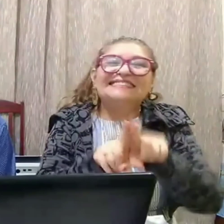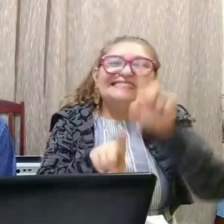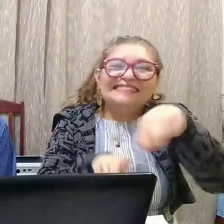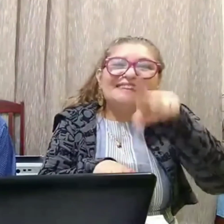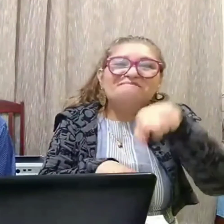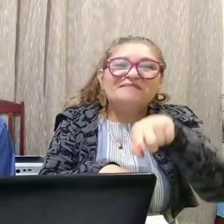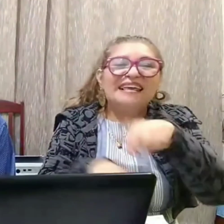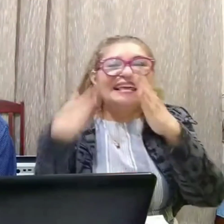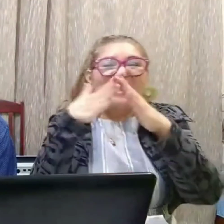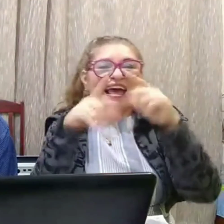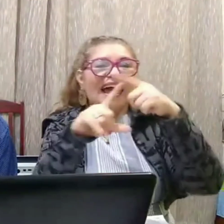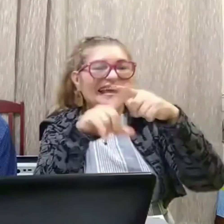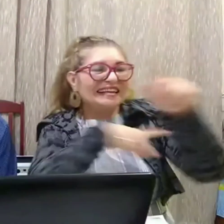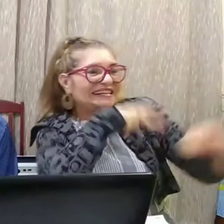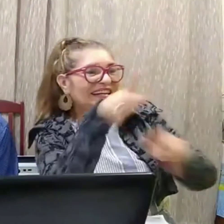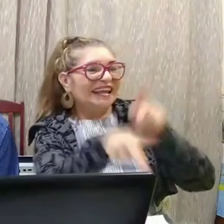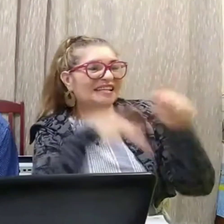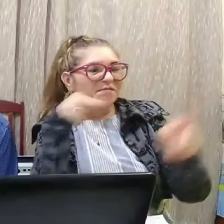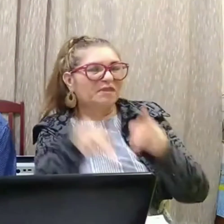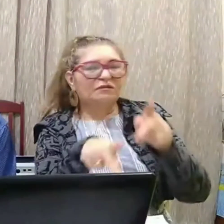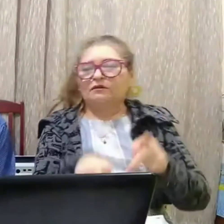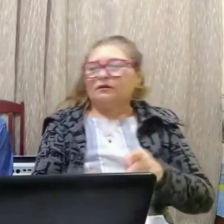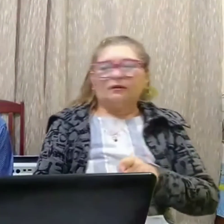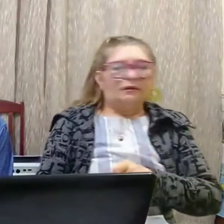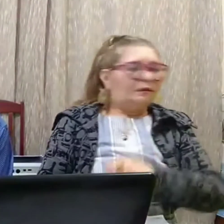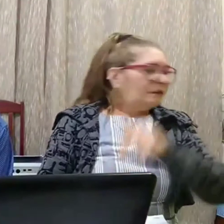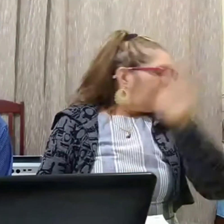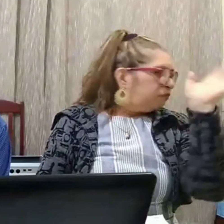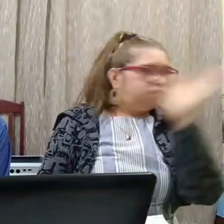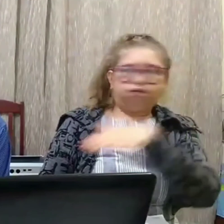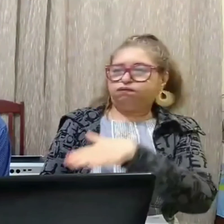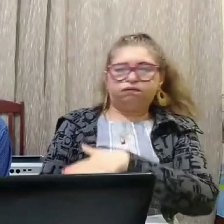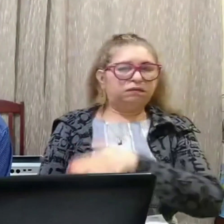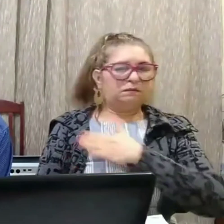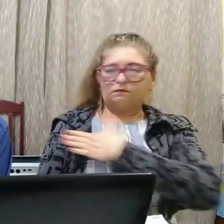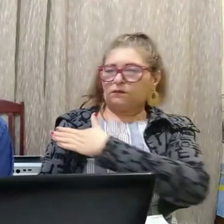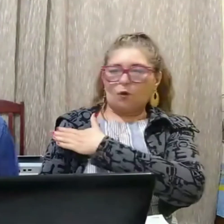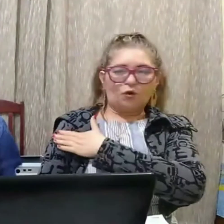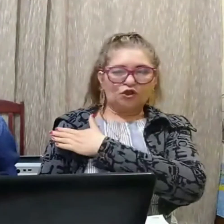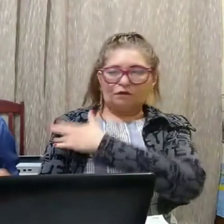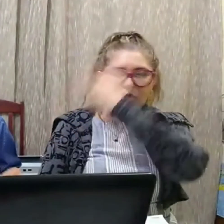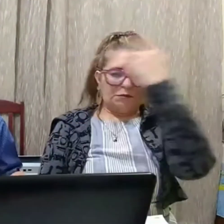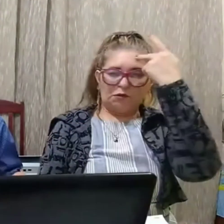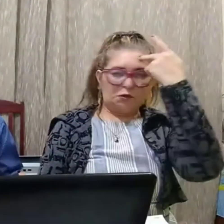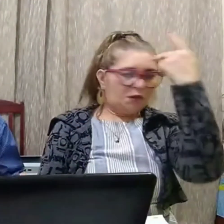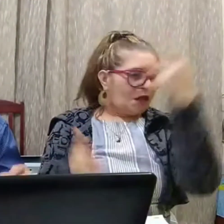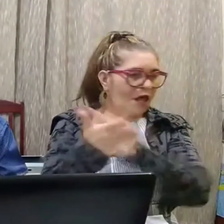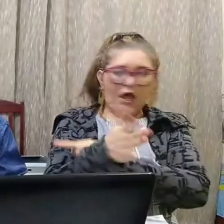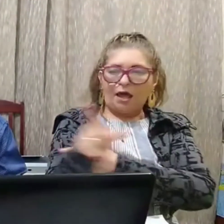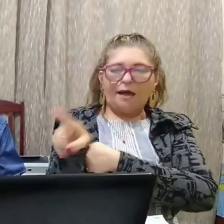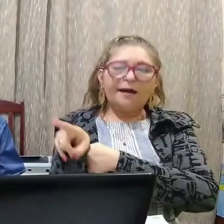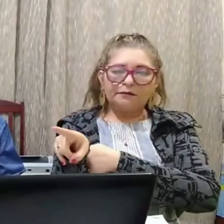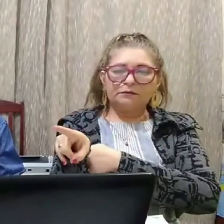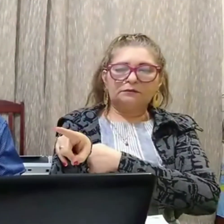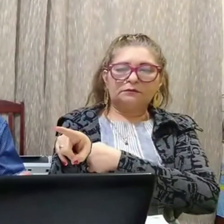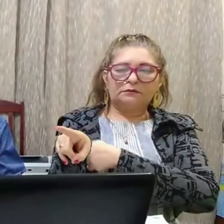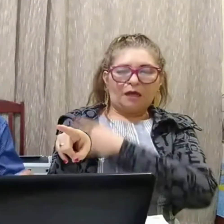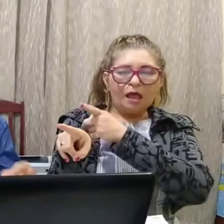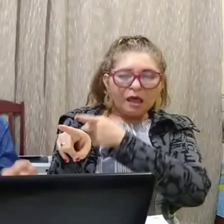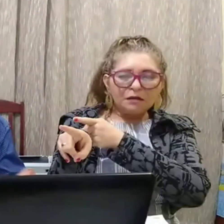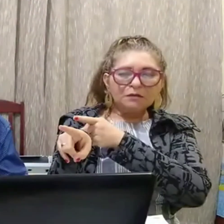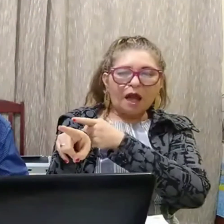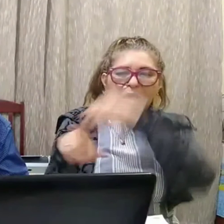elas tinham uma intolerância com os homens maus. Eles não toleravam aqueles que estavam fazendo coisas erradas